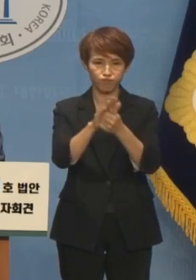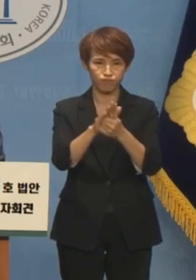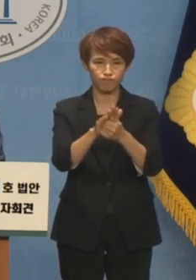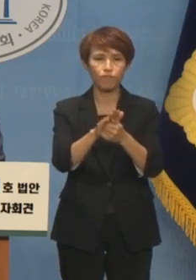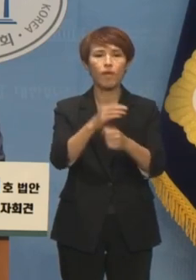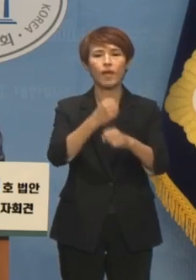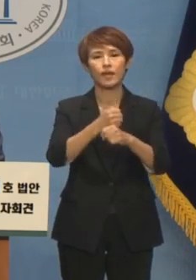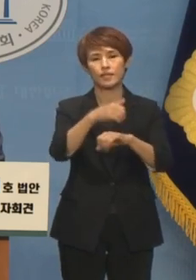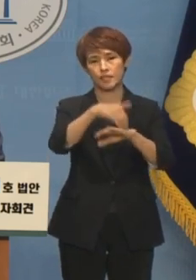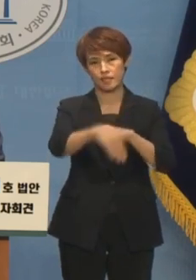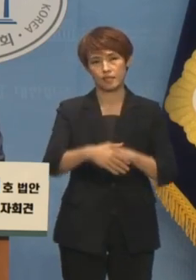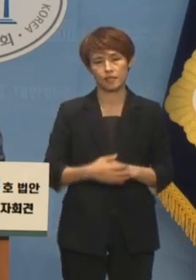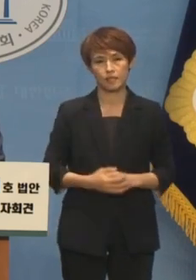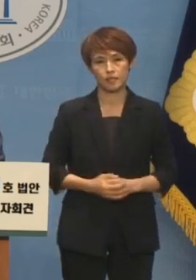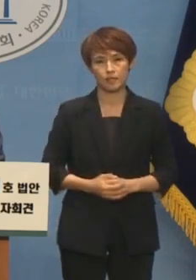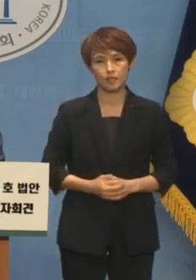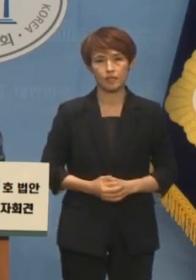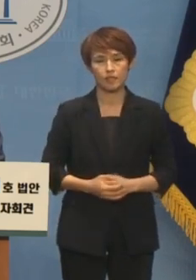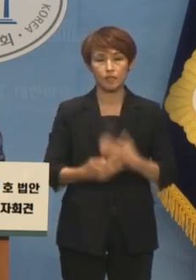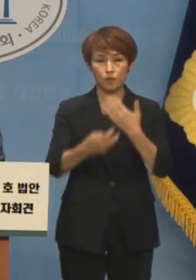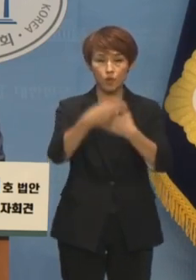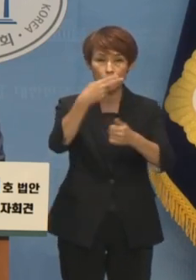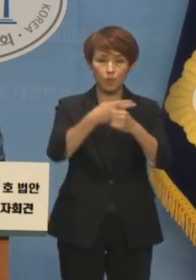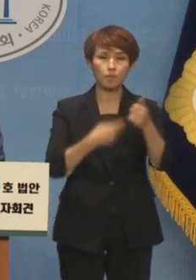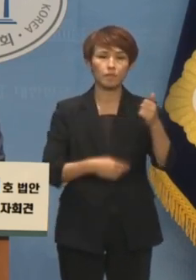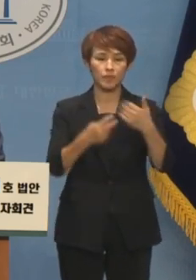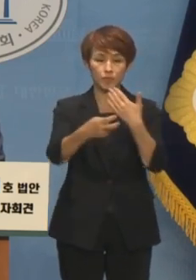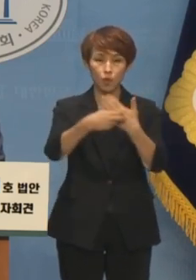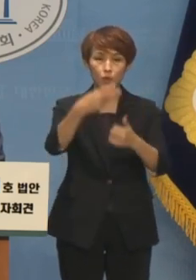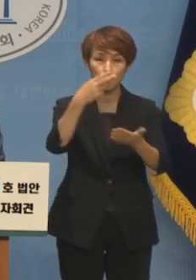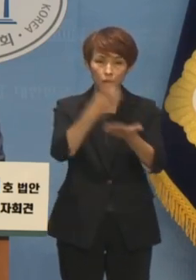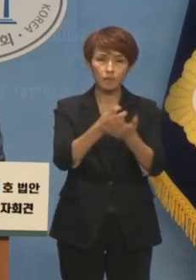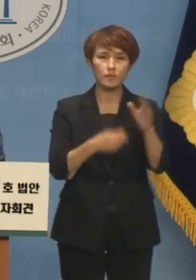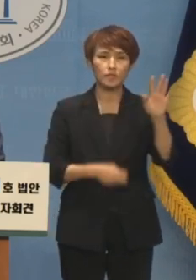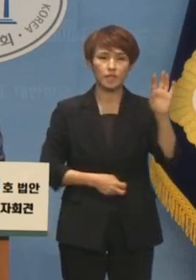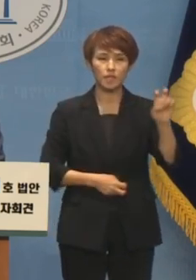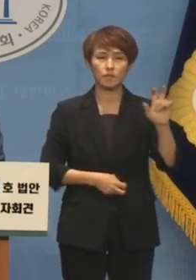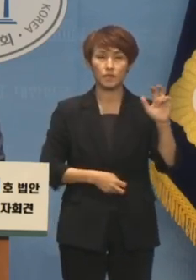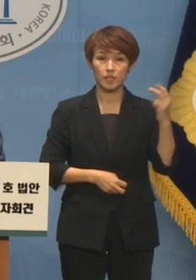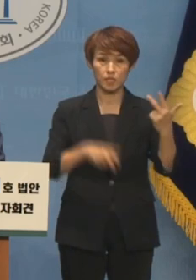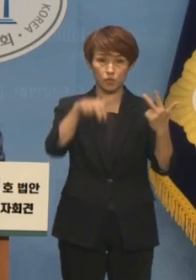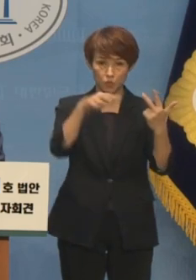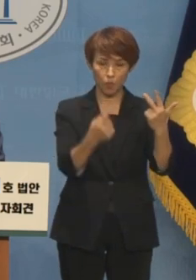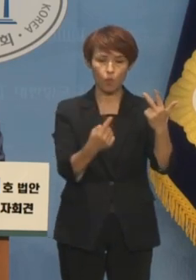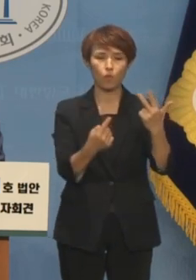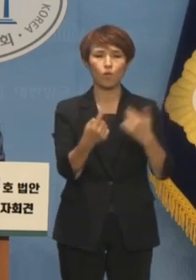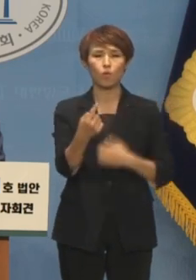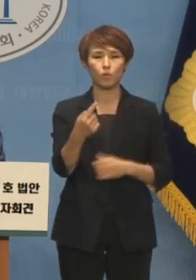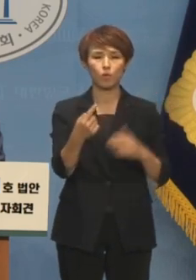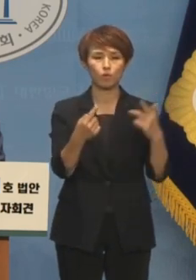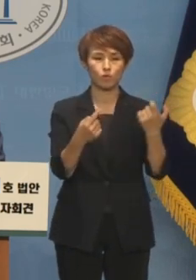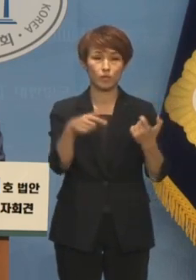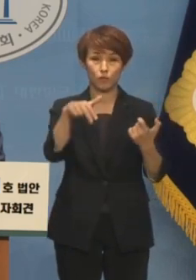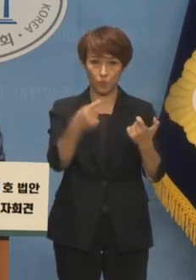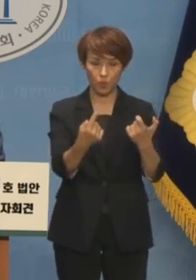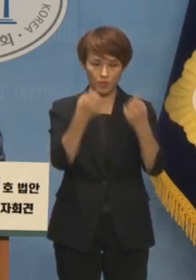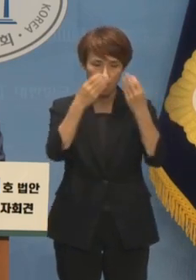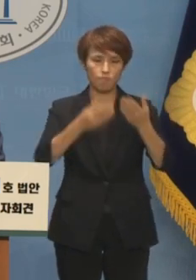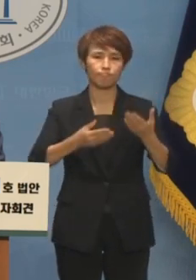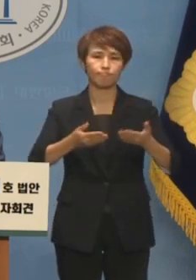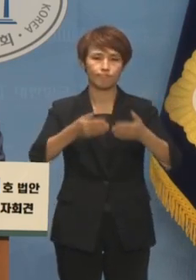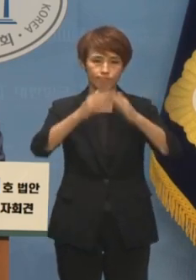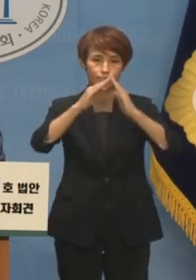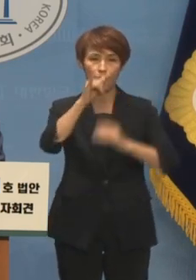하며 의료법 제47조의 3과 제60조의 4를 신설해 국가가 간병인력